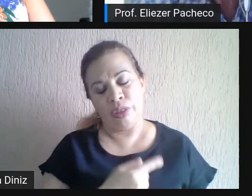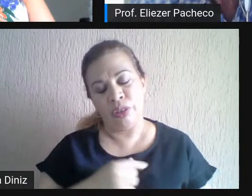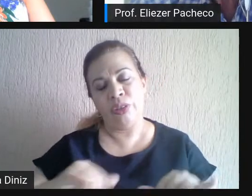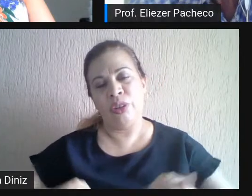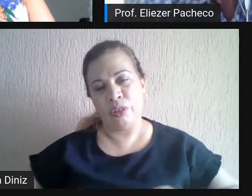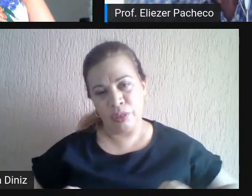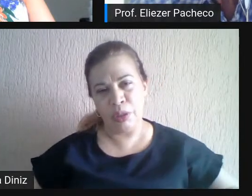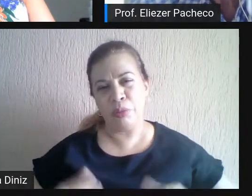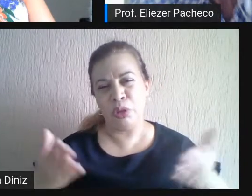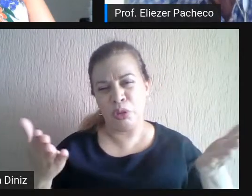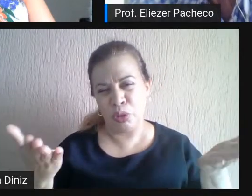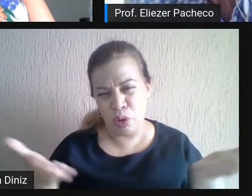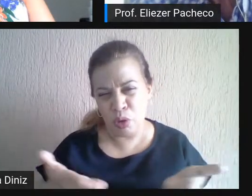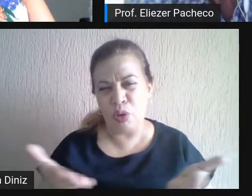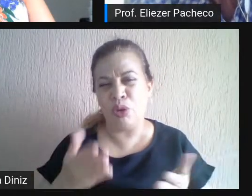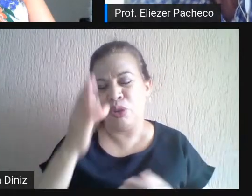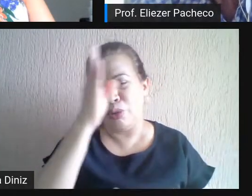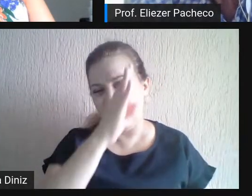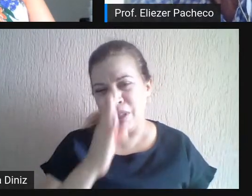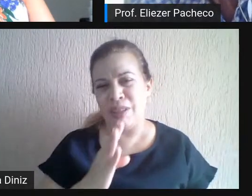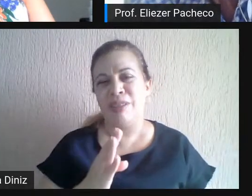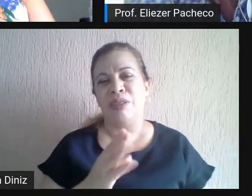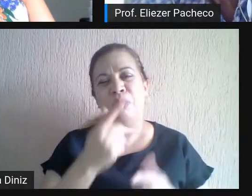país por uma opção